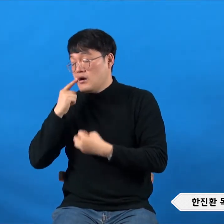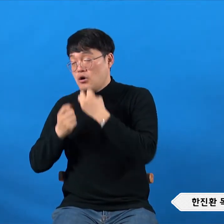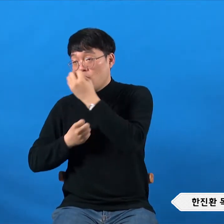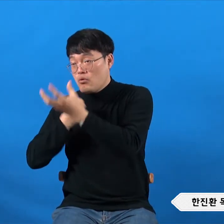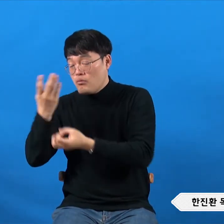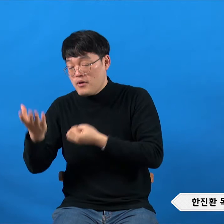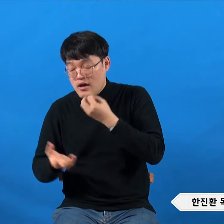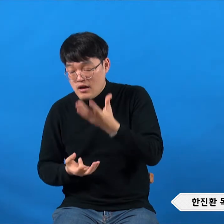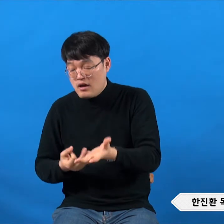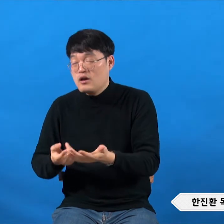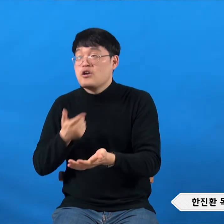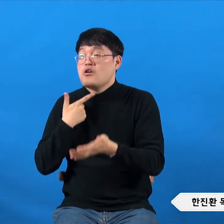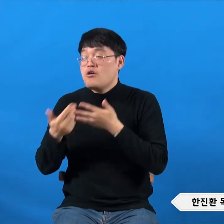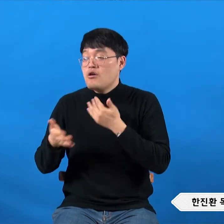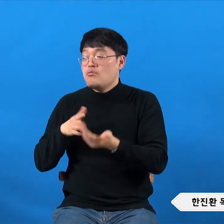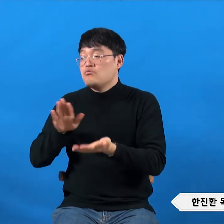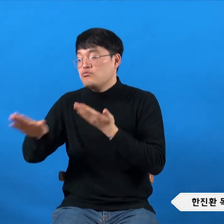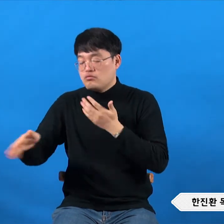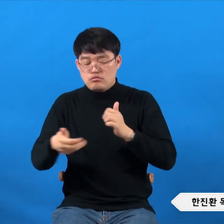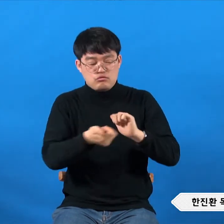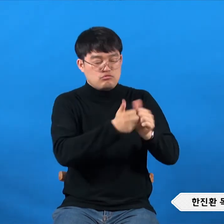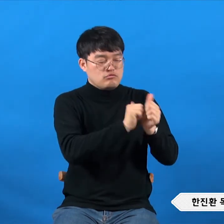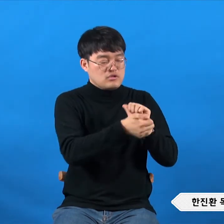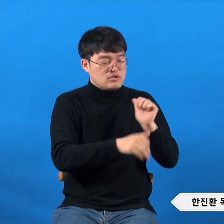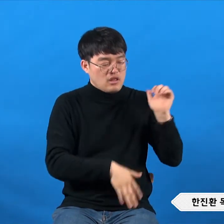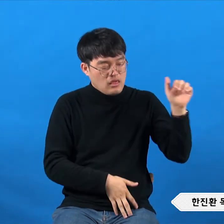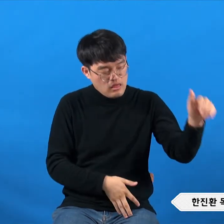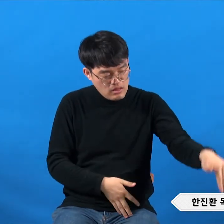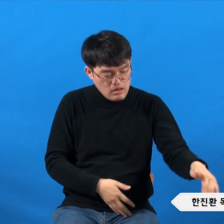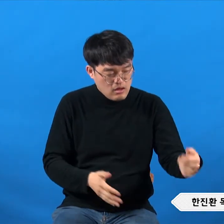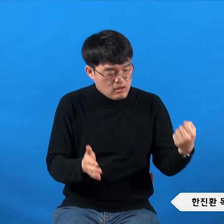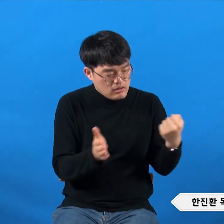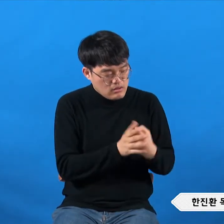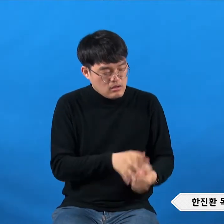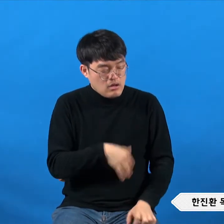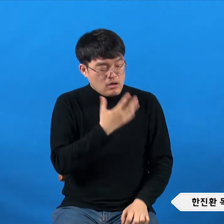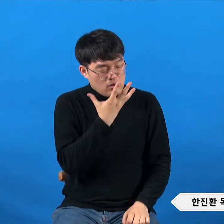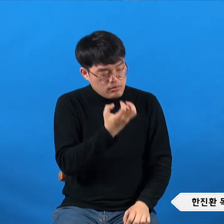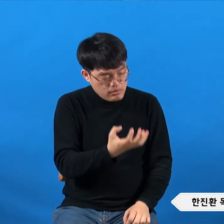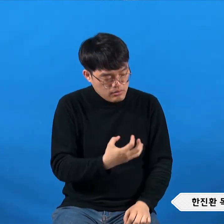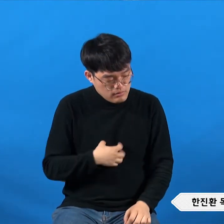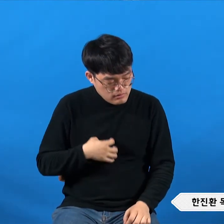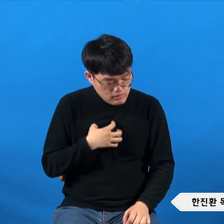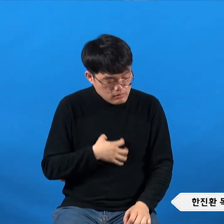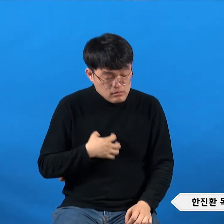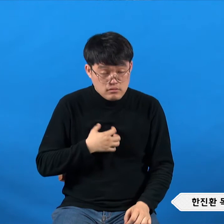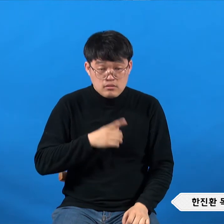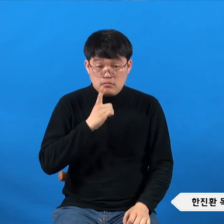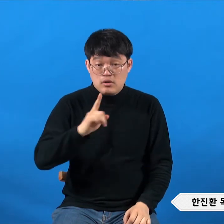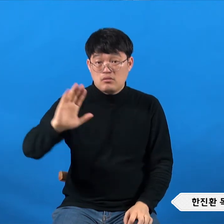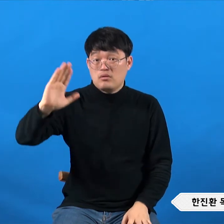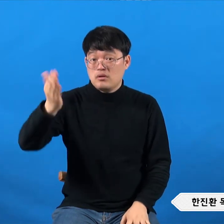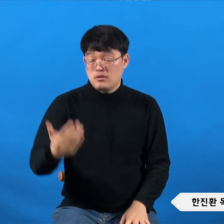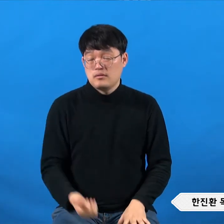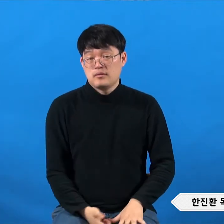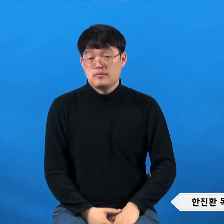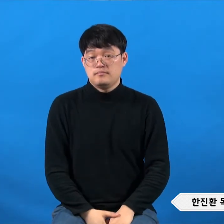체험을 해놓고 주가가 떨어졌다고 그 그렇게 염려를 한다는 것이 말이